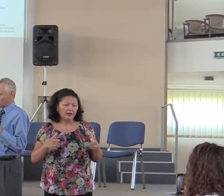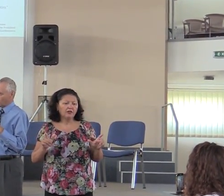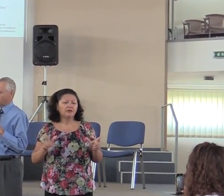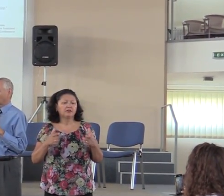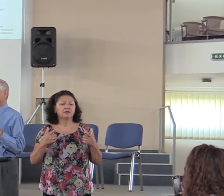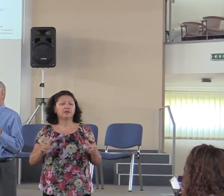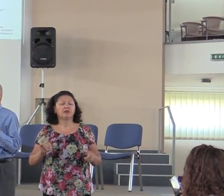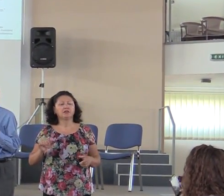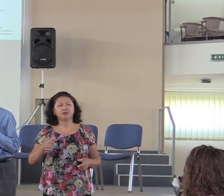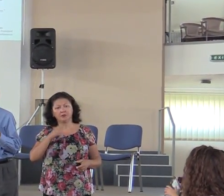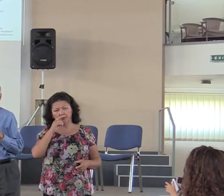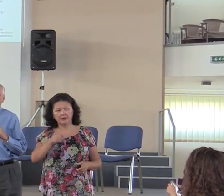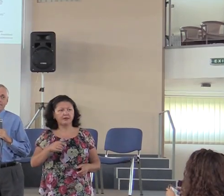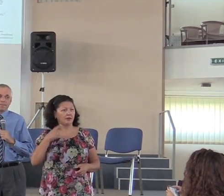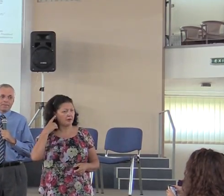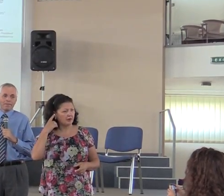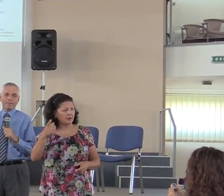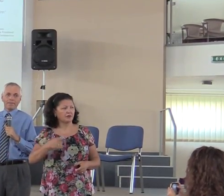despre mărturile care au fost ascultate.